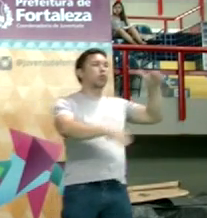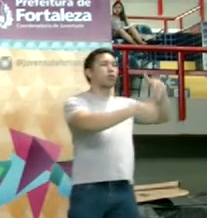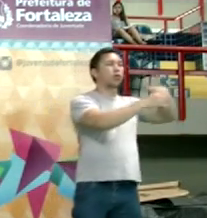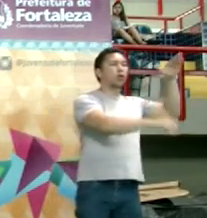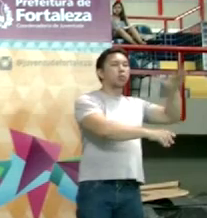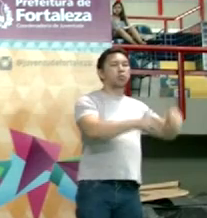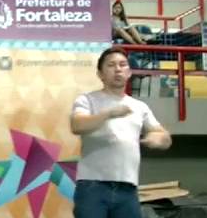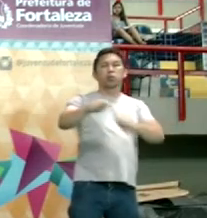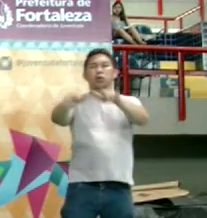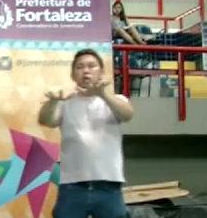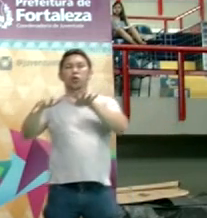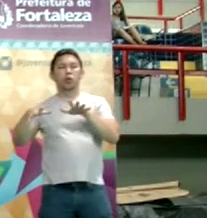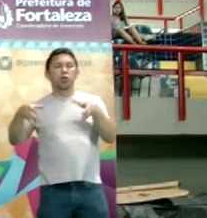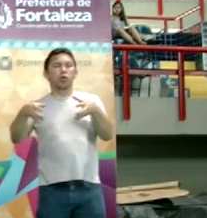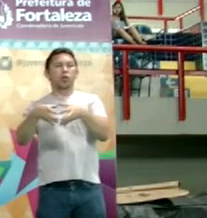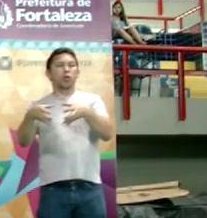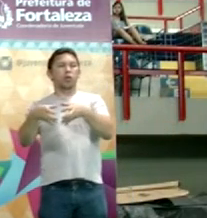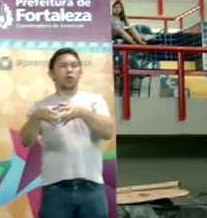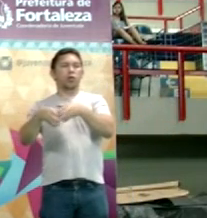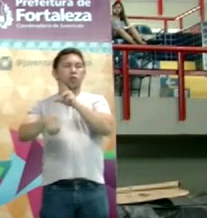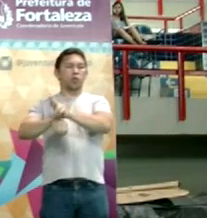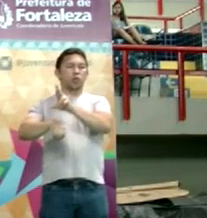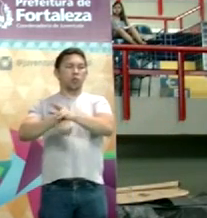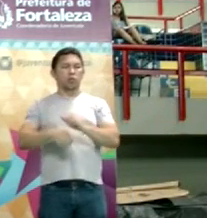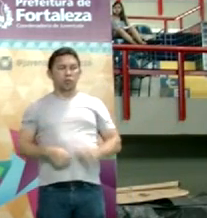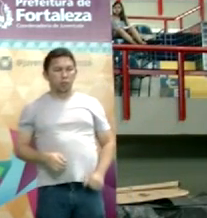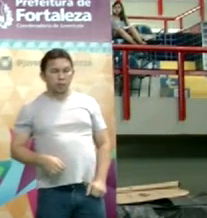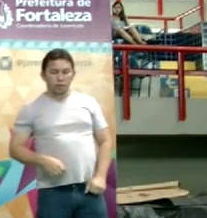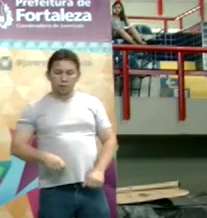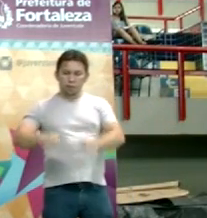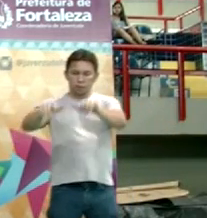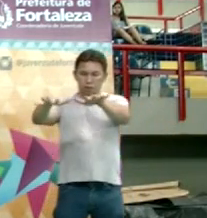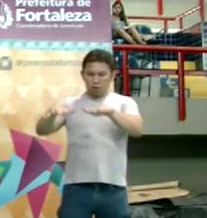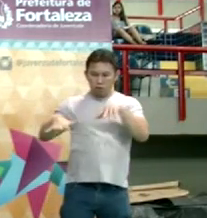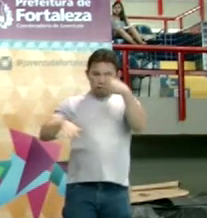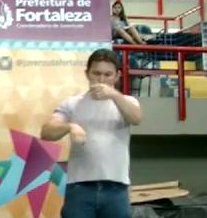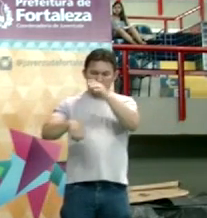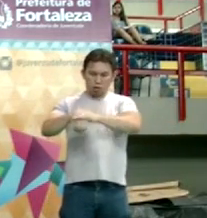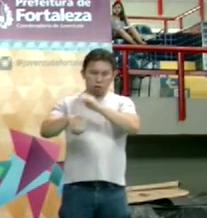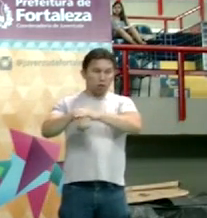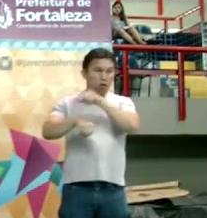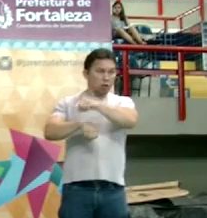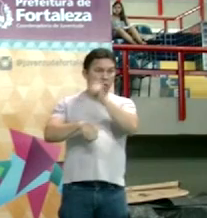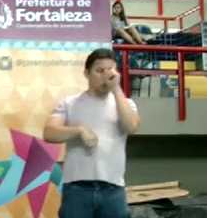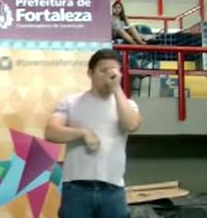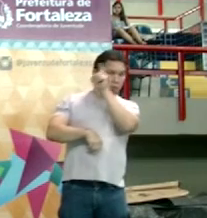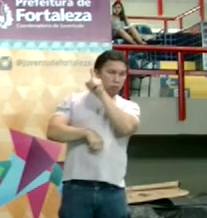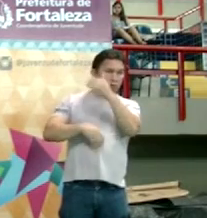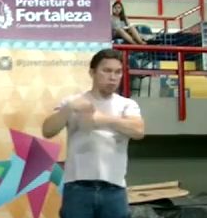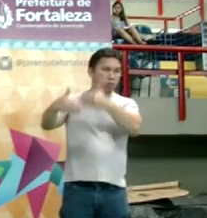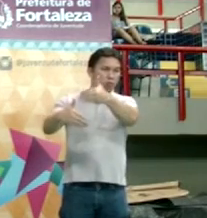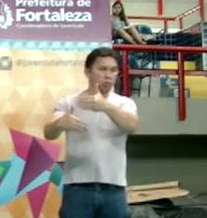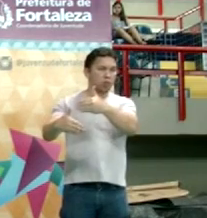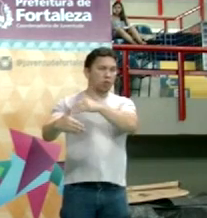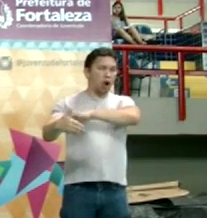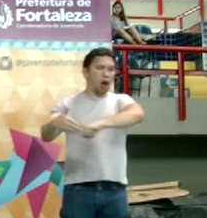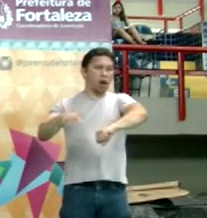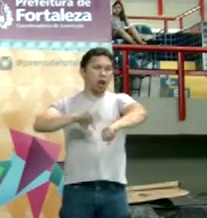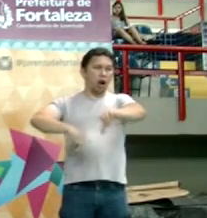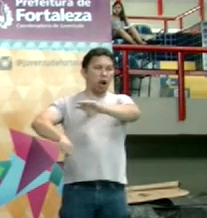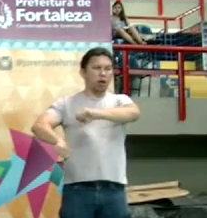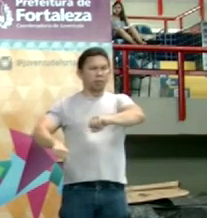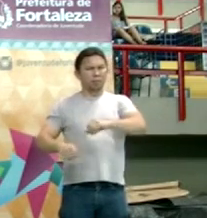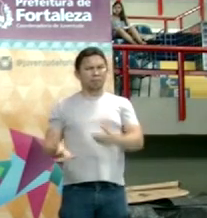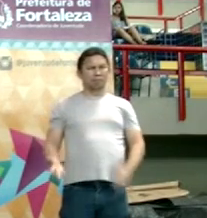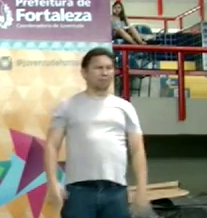Na verdade, dizer que o parlamentarismo iria dificultar o processo de corrupção e com o